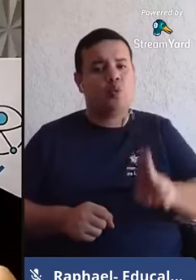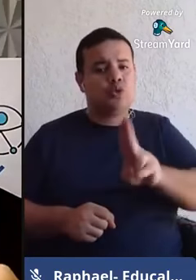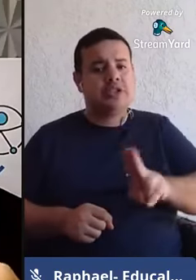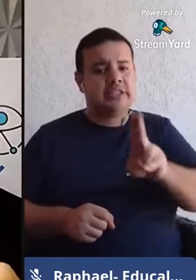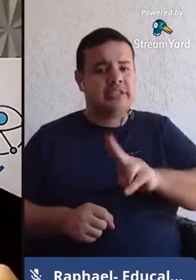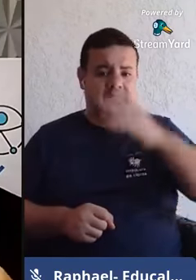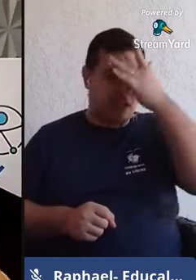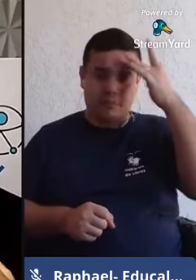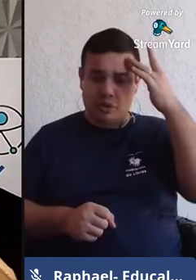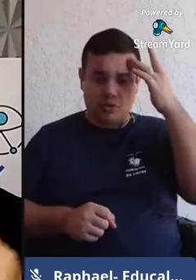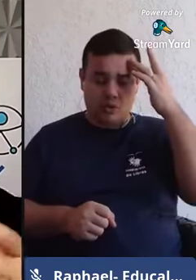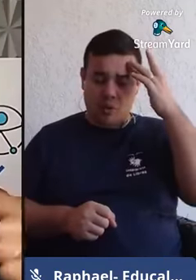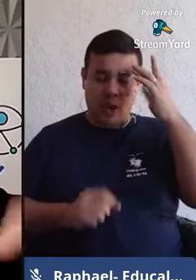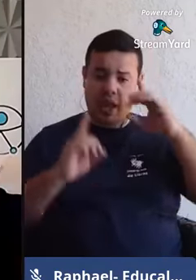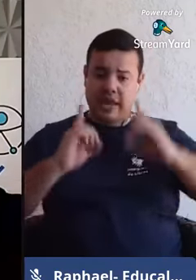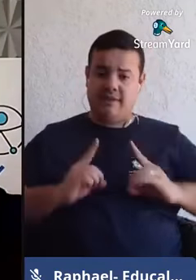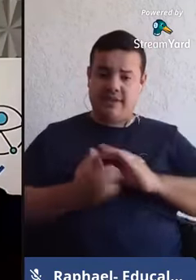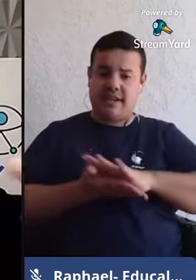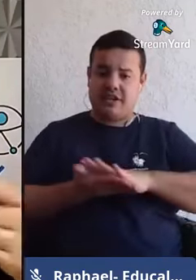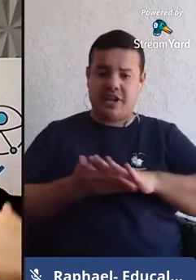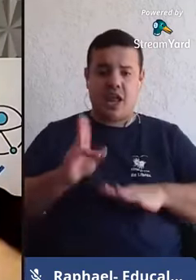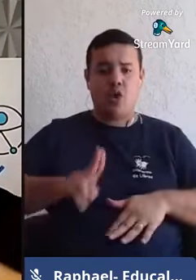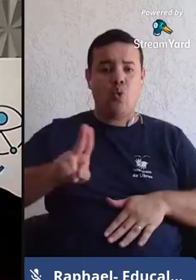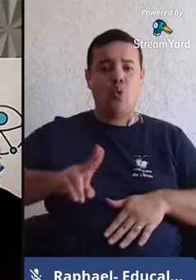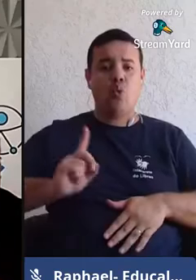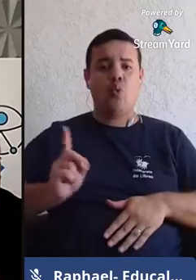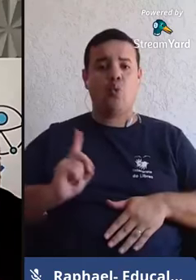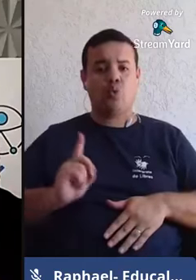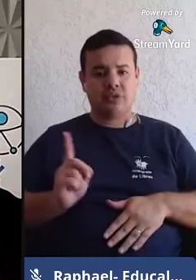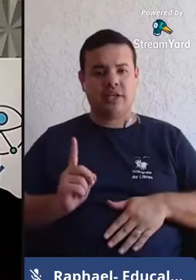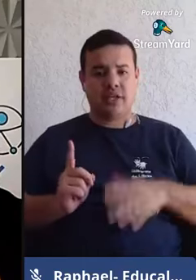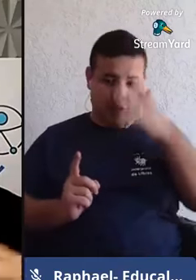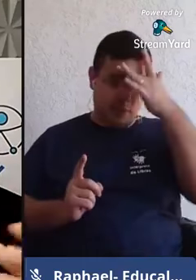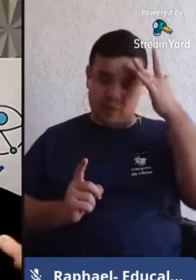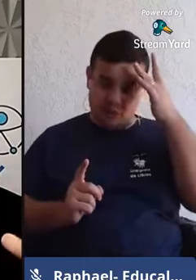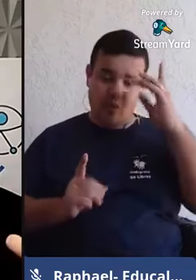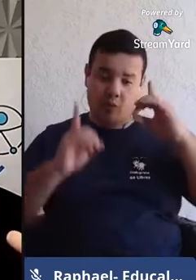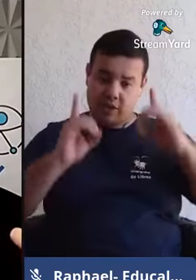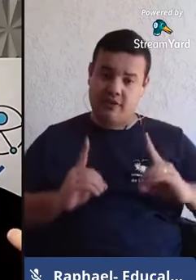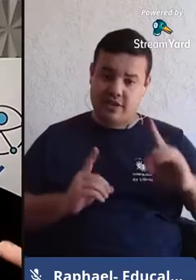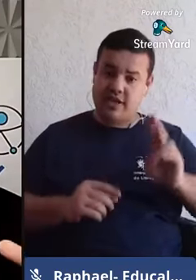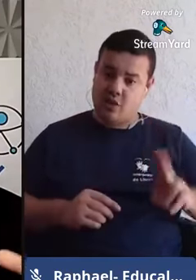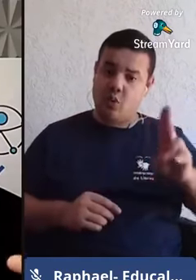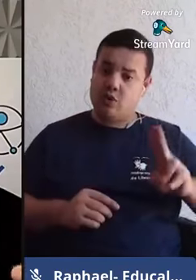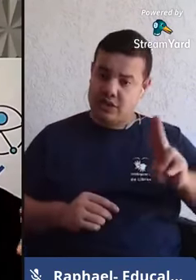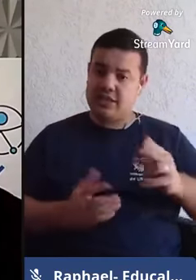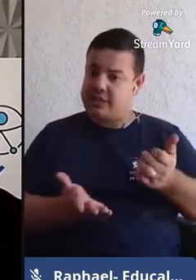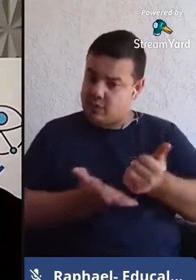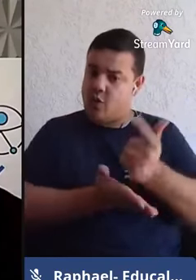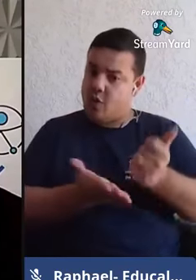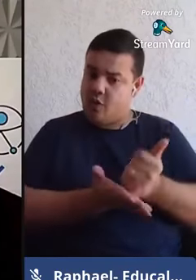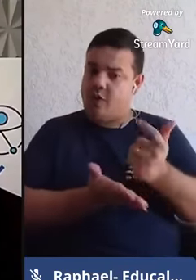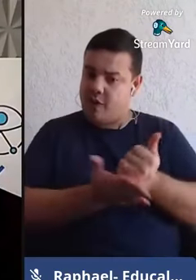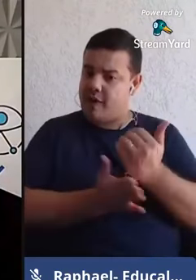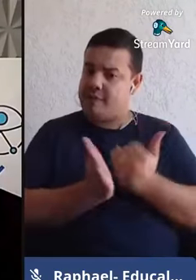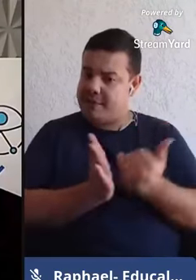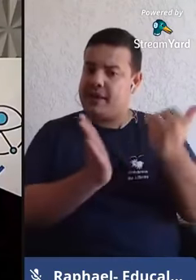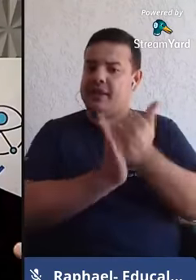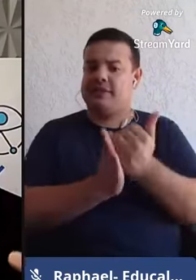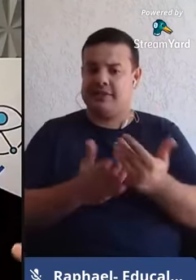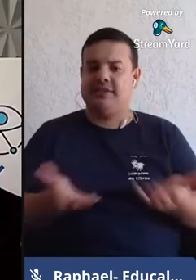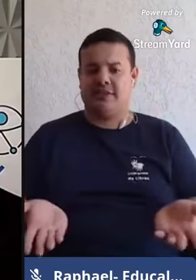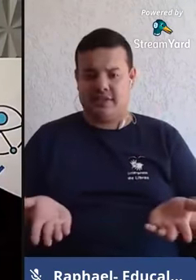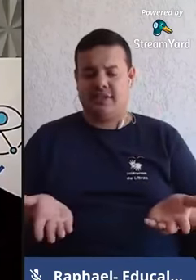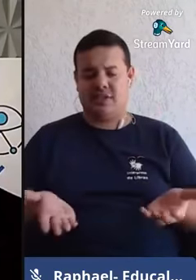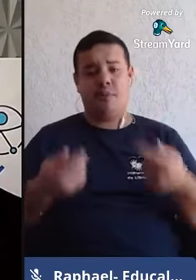não usa, né? Então ele acaba sendo mais consumidor do que uma pessoa comum. E isso a gente tem que evidenciar.